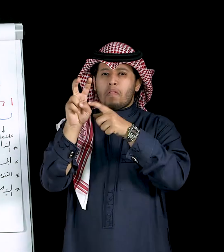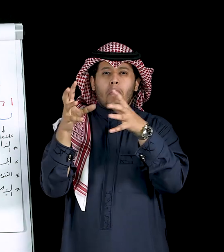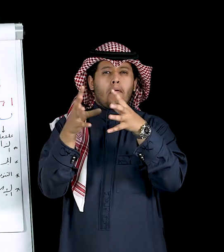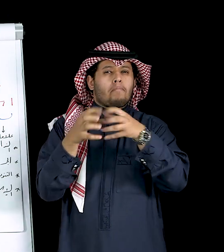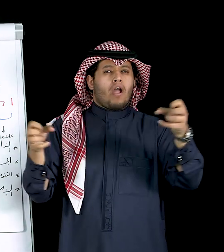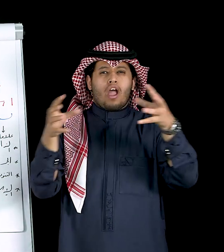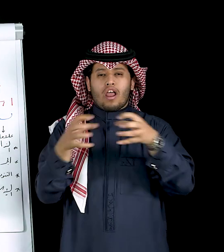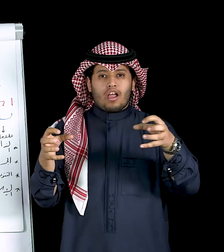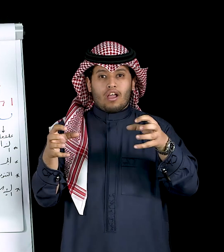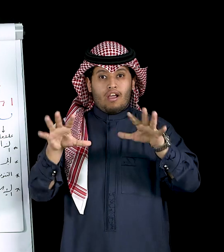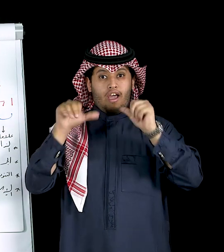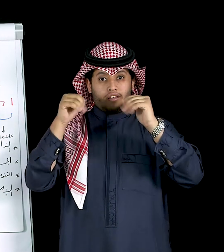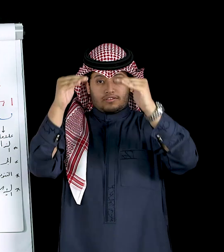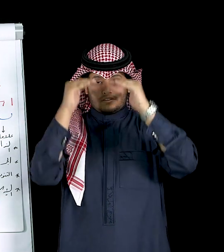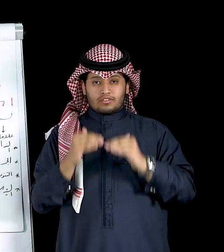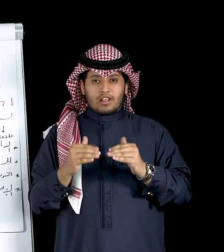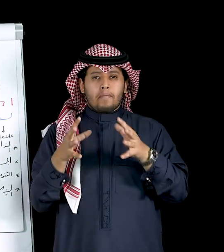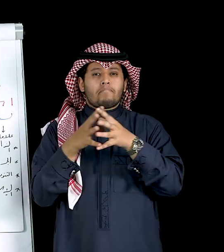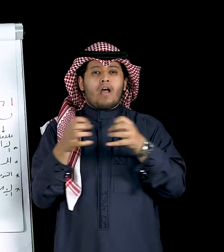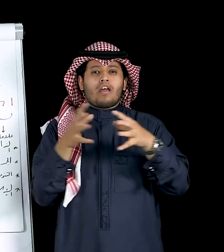ثم تعريف الكلام